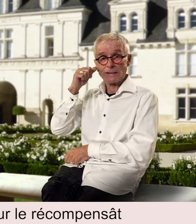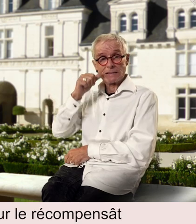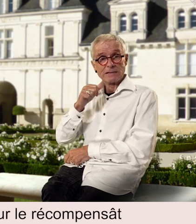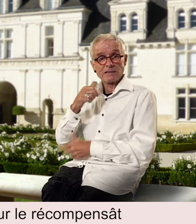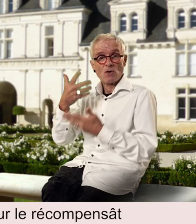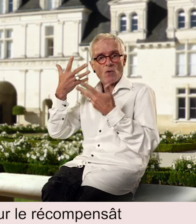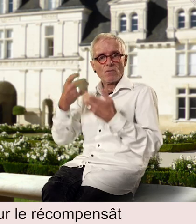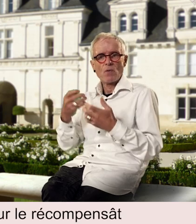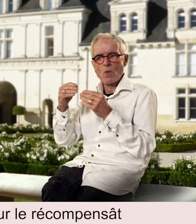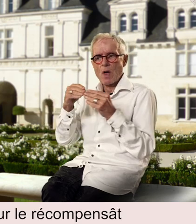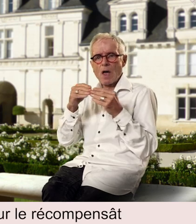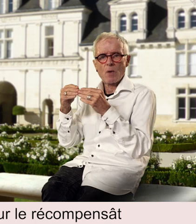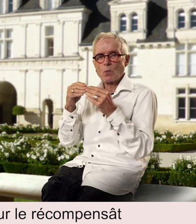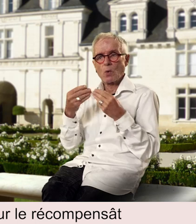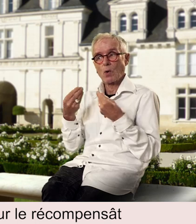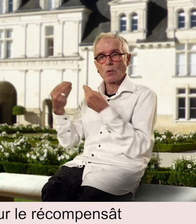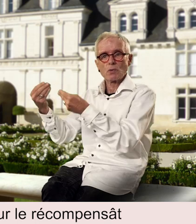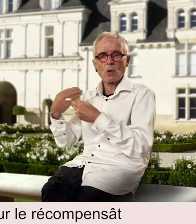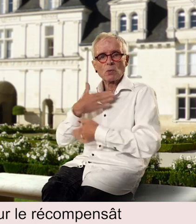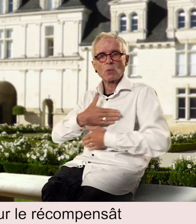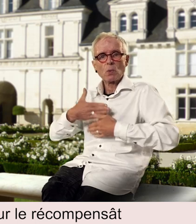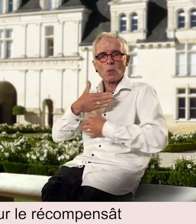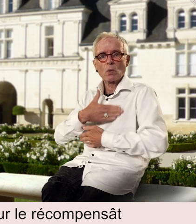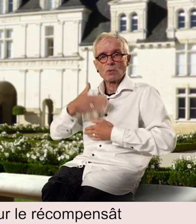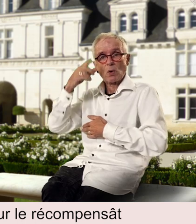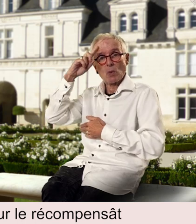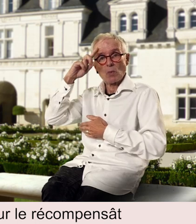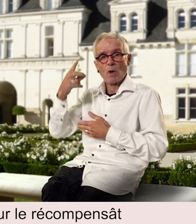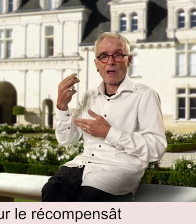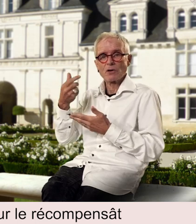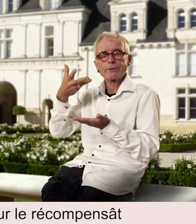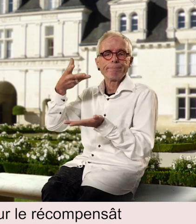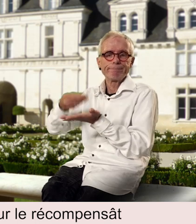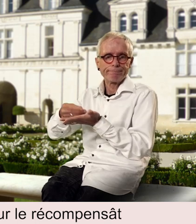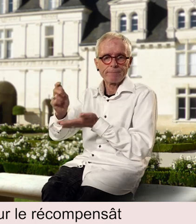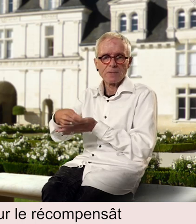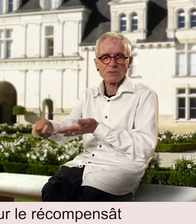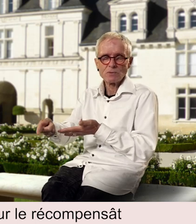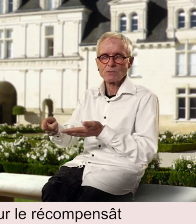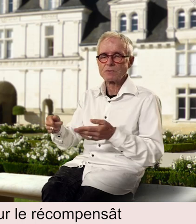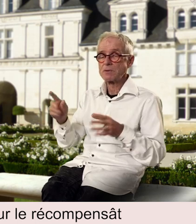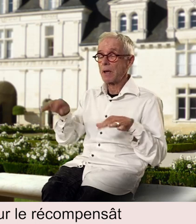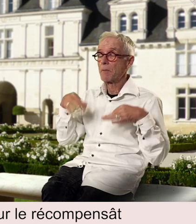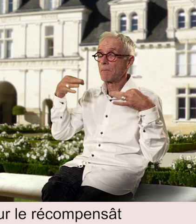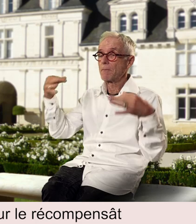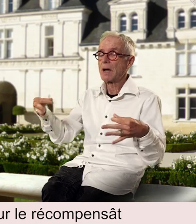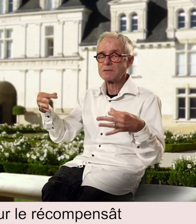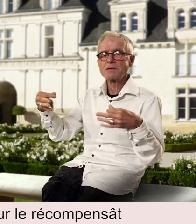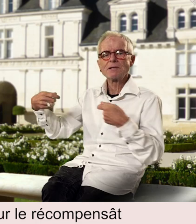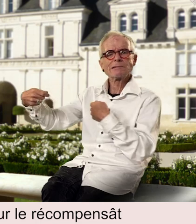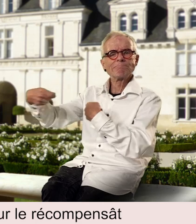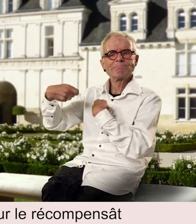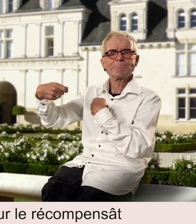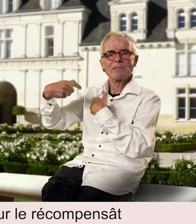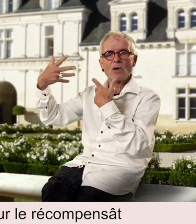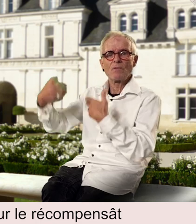qui voulait que l'amour le récompensât de ce qu'il perdait du côté de la fortune, Après ça, à la princesse de lui donner une audience